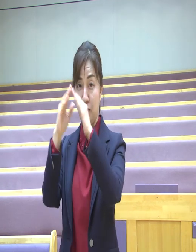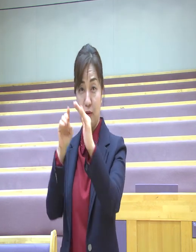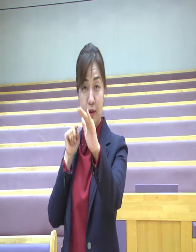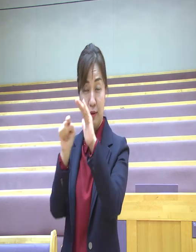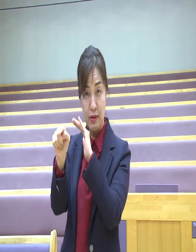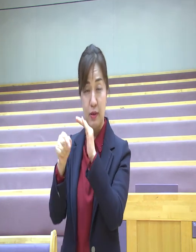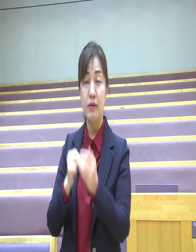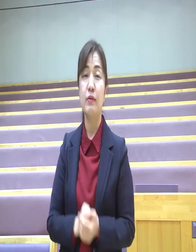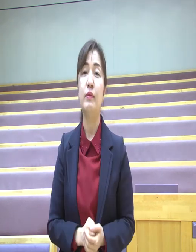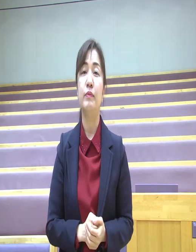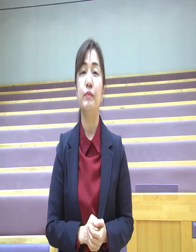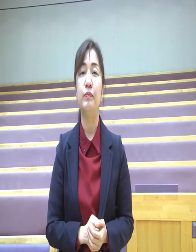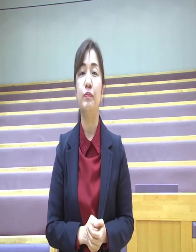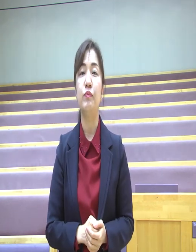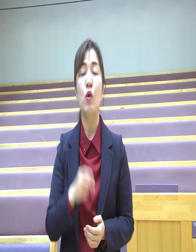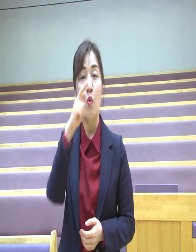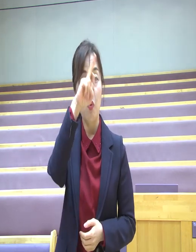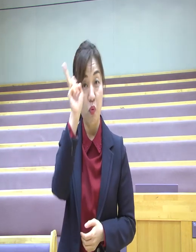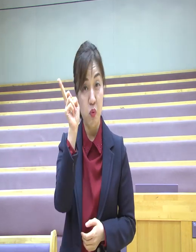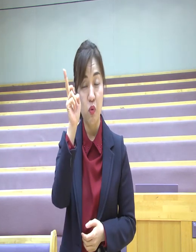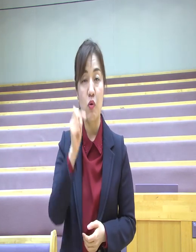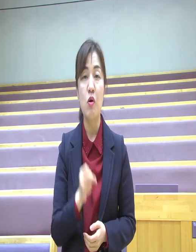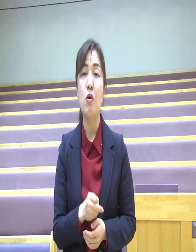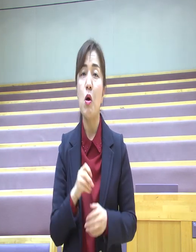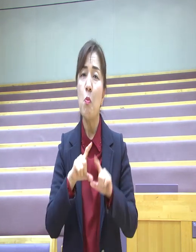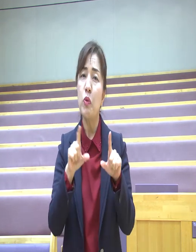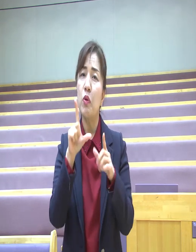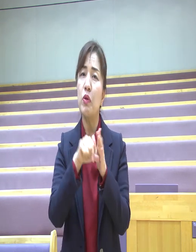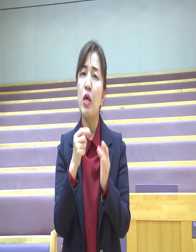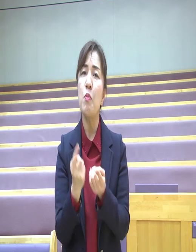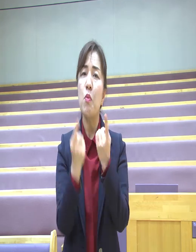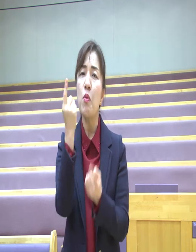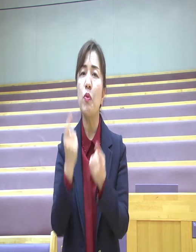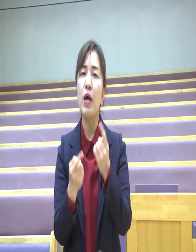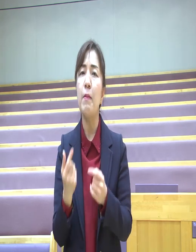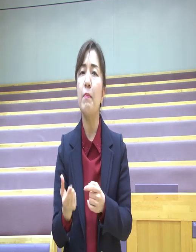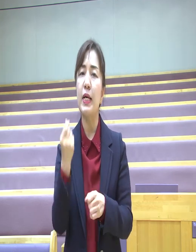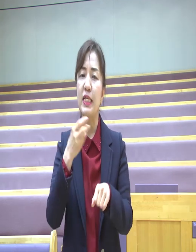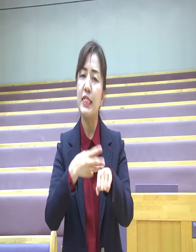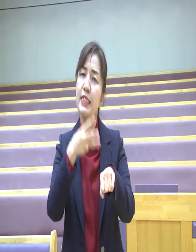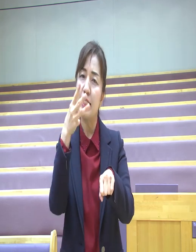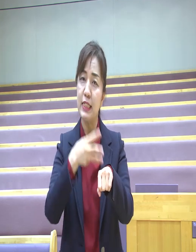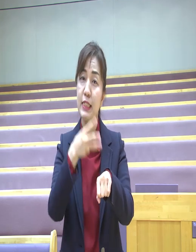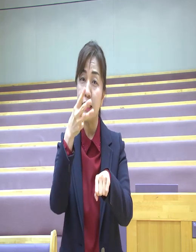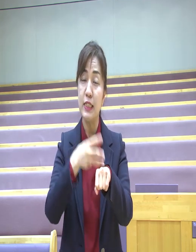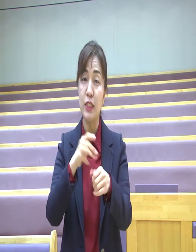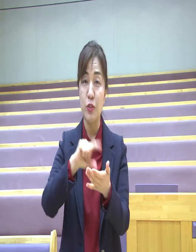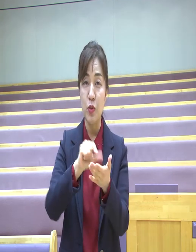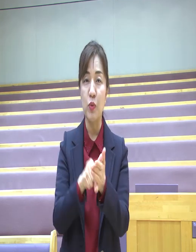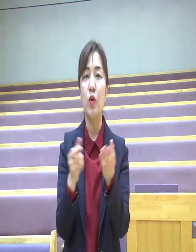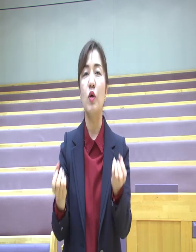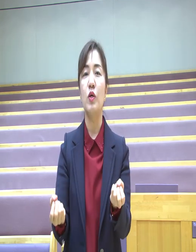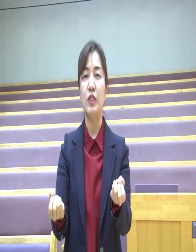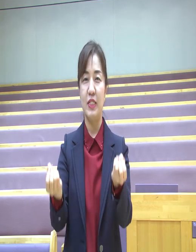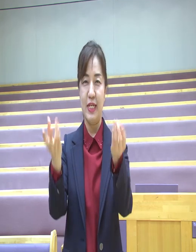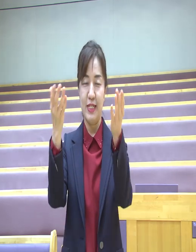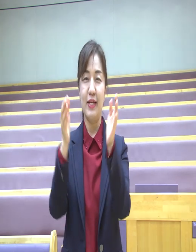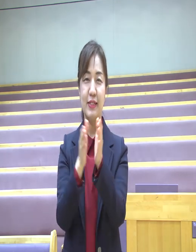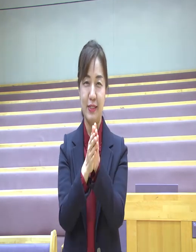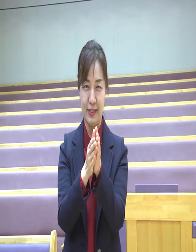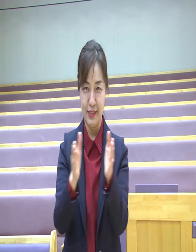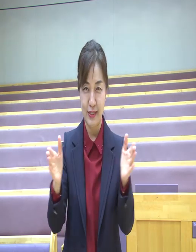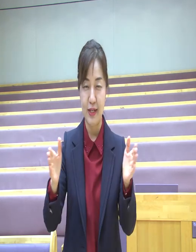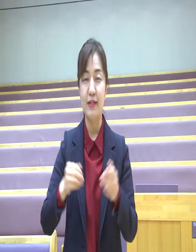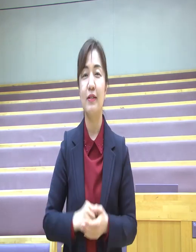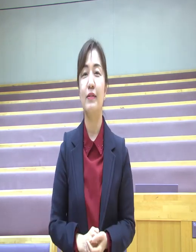성전으로 나아갑니다. 오후가 되면 평소보다 1시간 이른 오후 3시경에 제사가